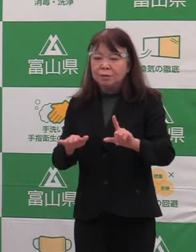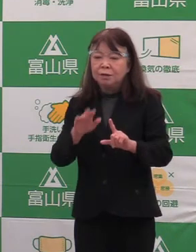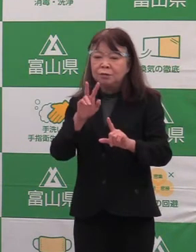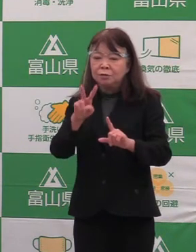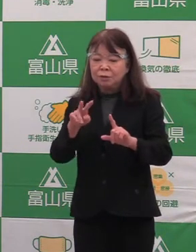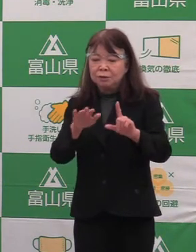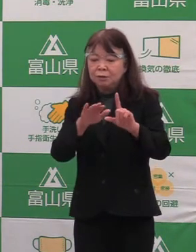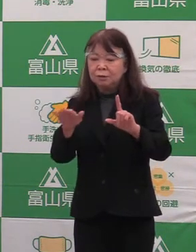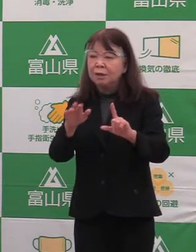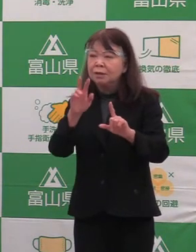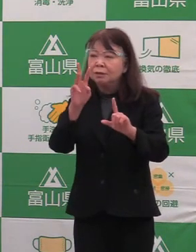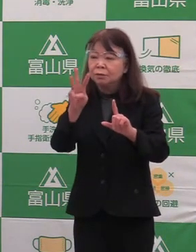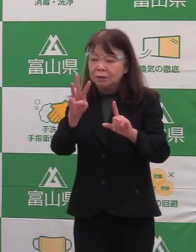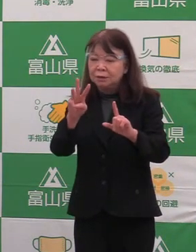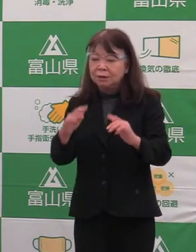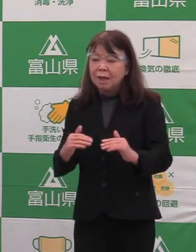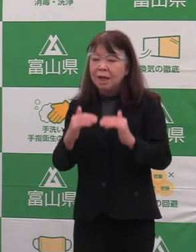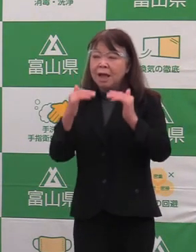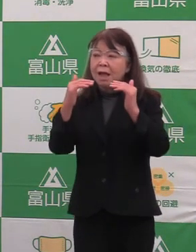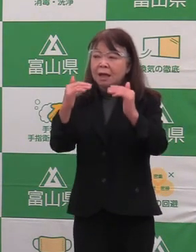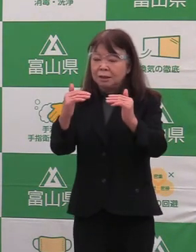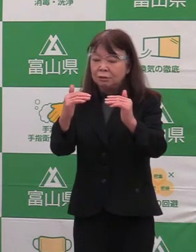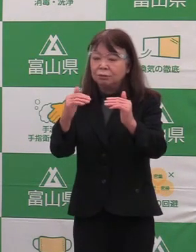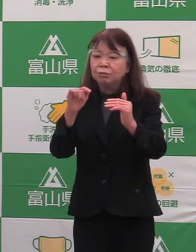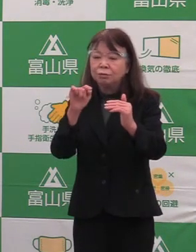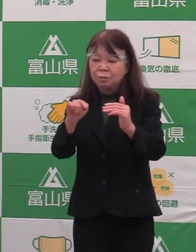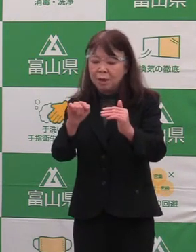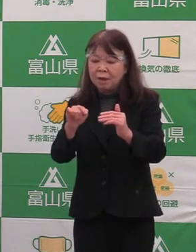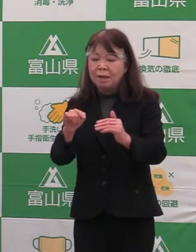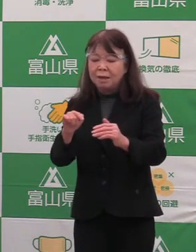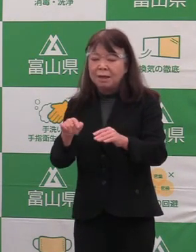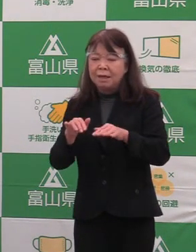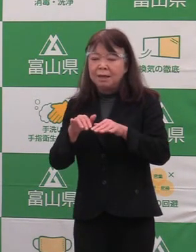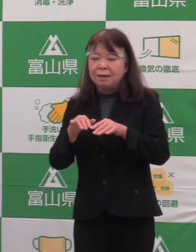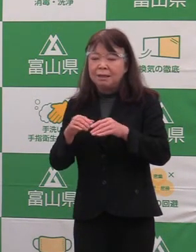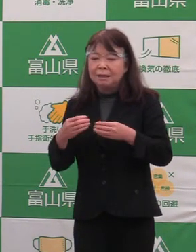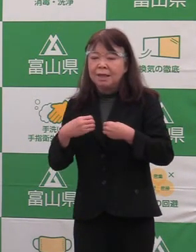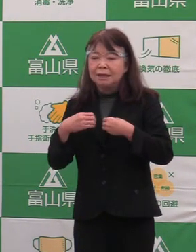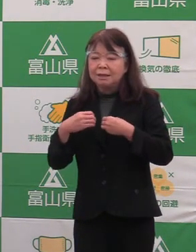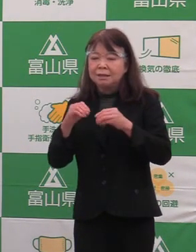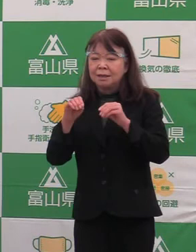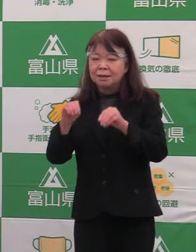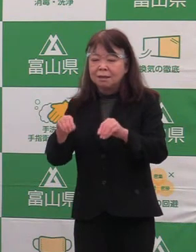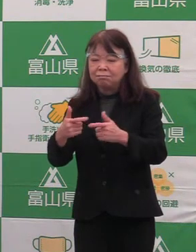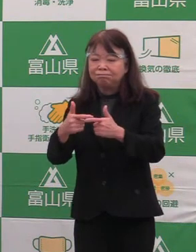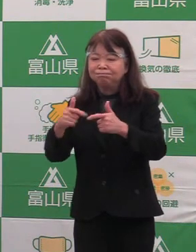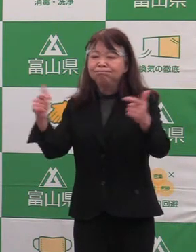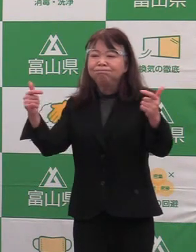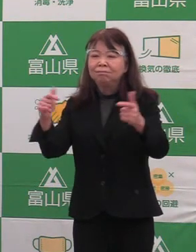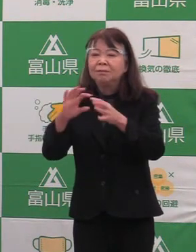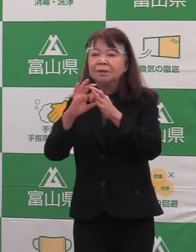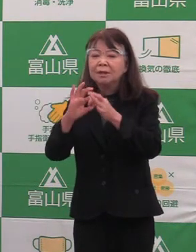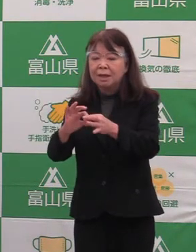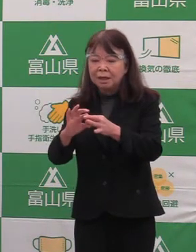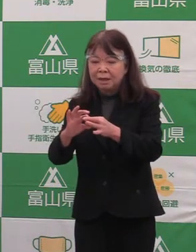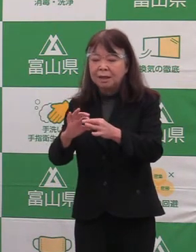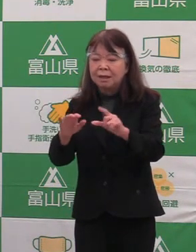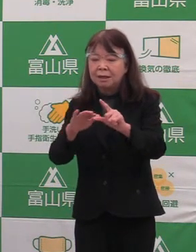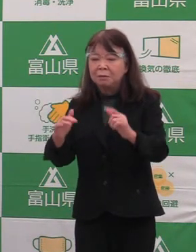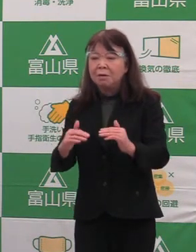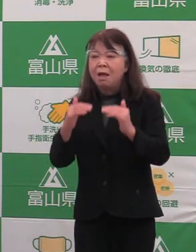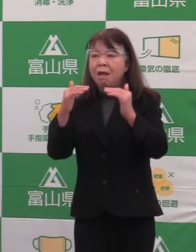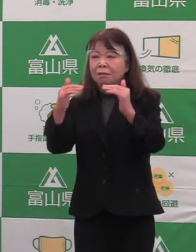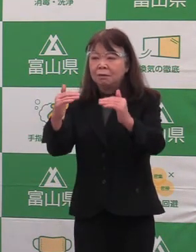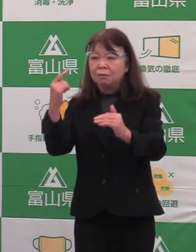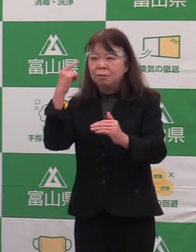げるというのは、そもそも感染が急速に拡大しているから上げるものと思うん